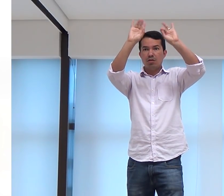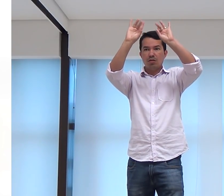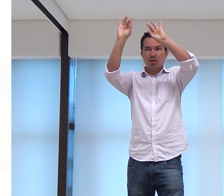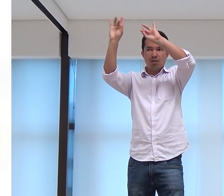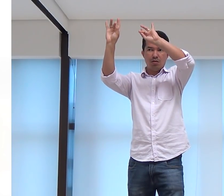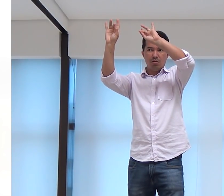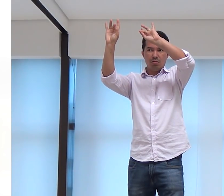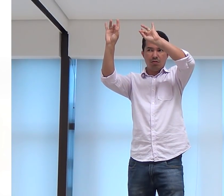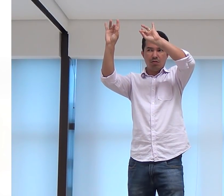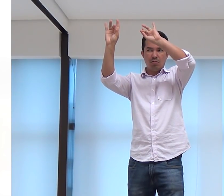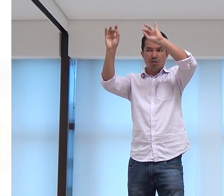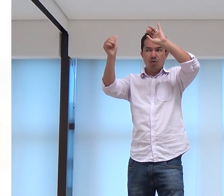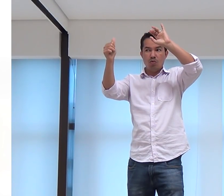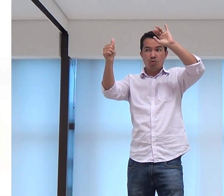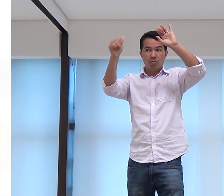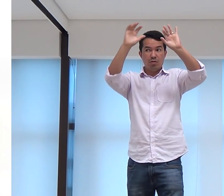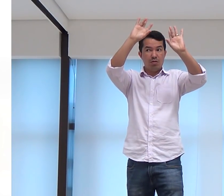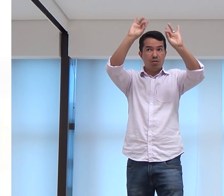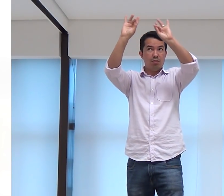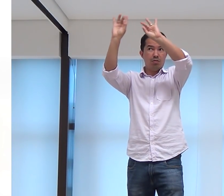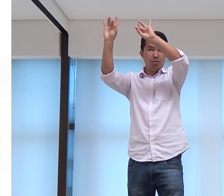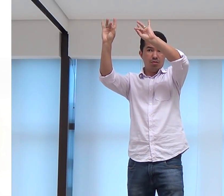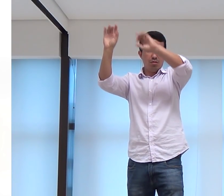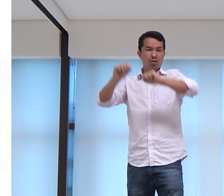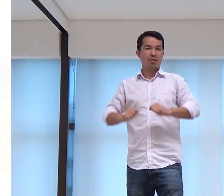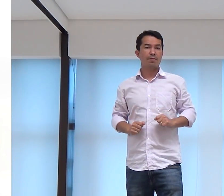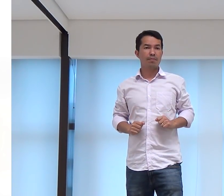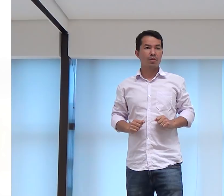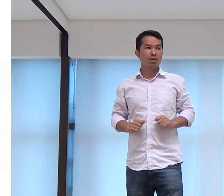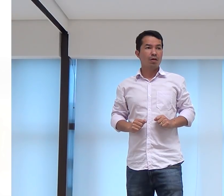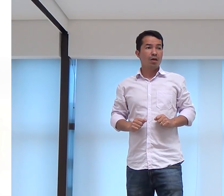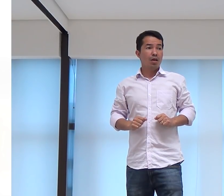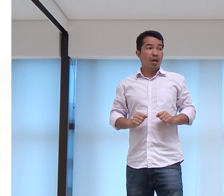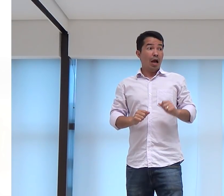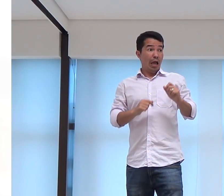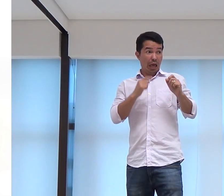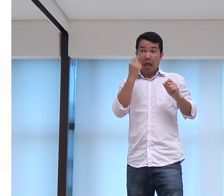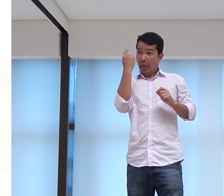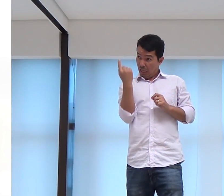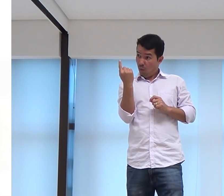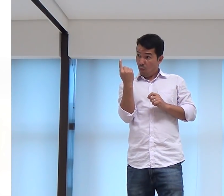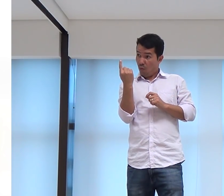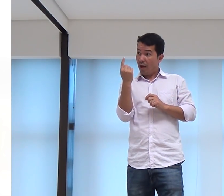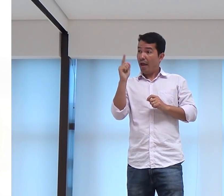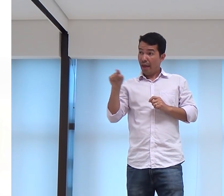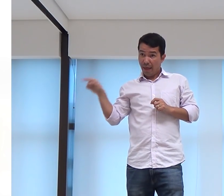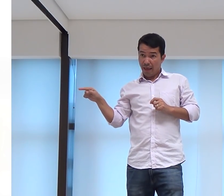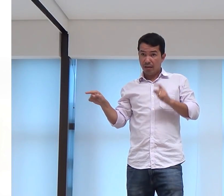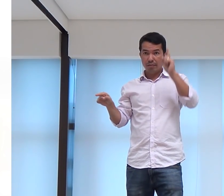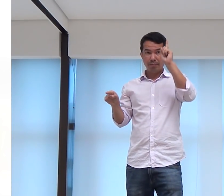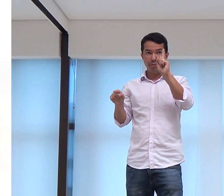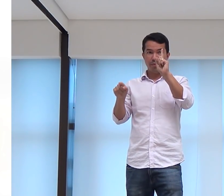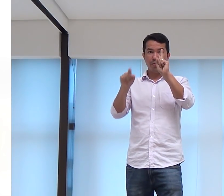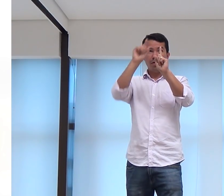12 estrelas. Perdão, 11 estrelas. E uma